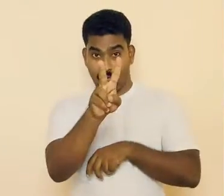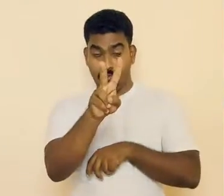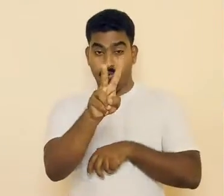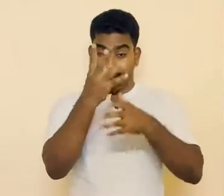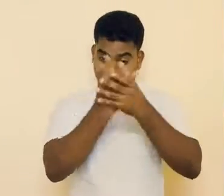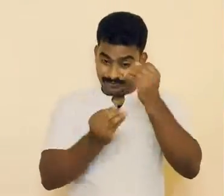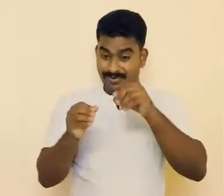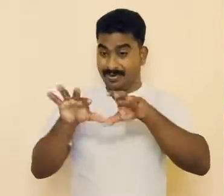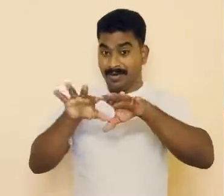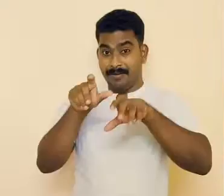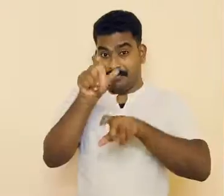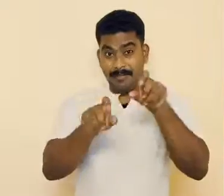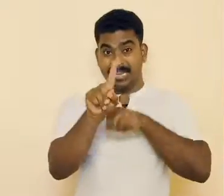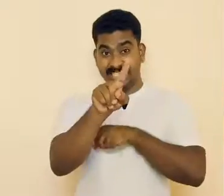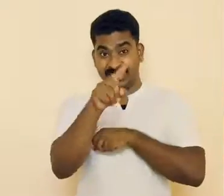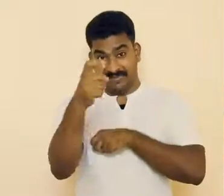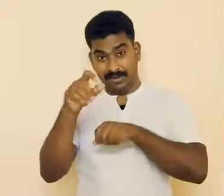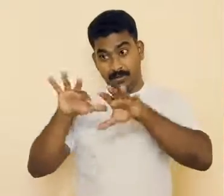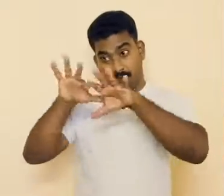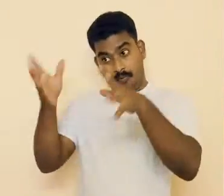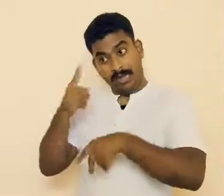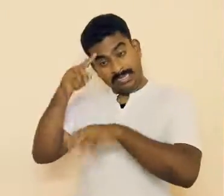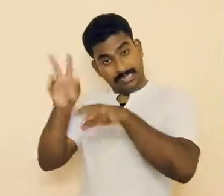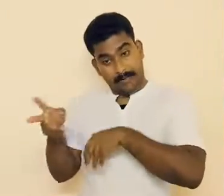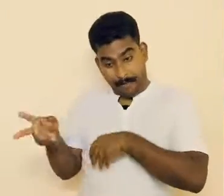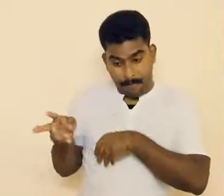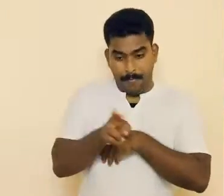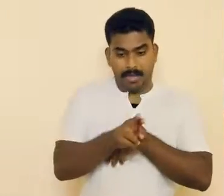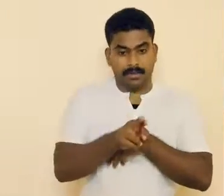രോഗബാധിതരിൽ 17 പേർ വിദേശത്തു നിന്നും വന്നവരാണ്.